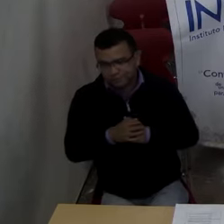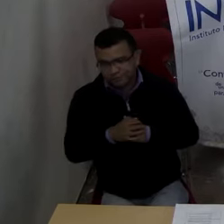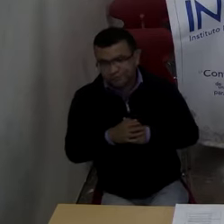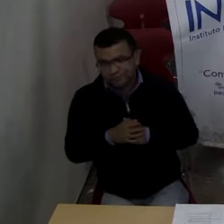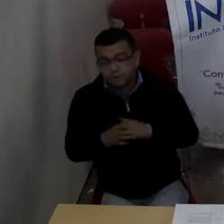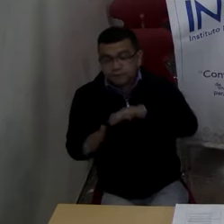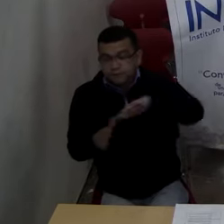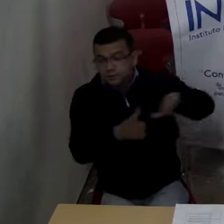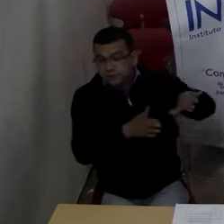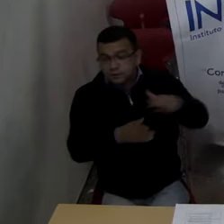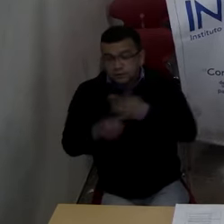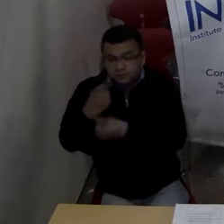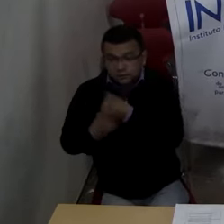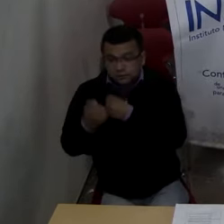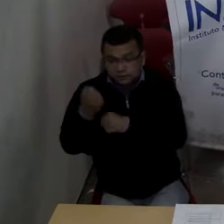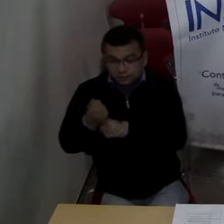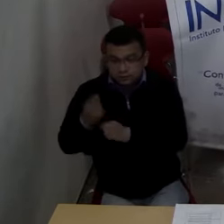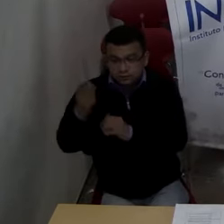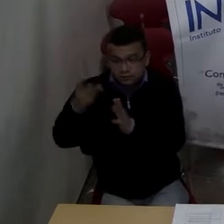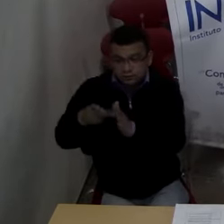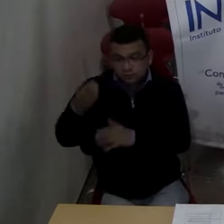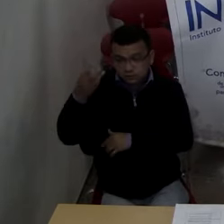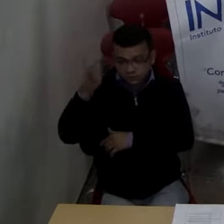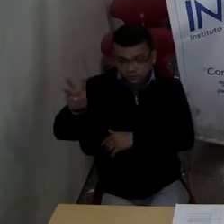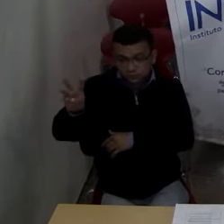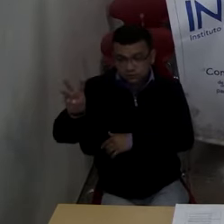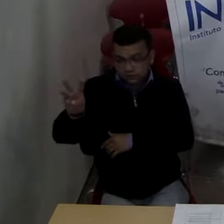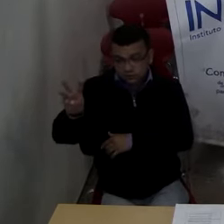nacido y en la ley